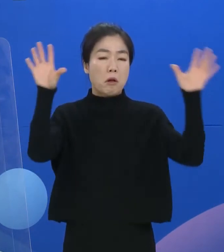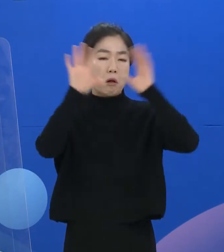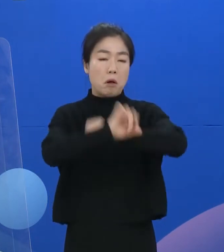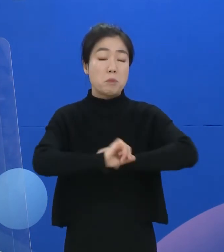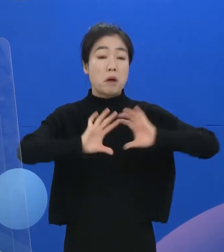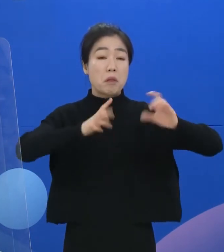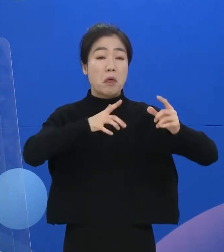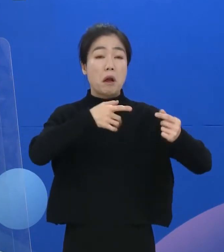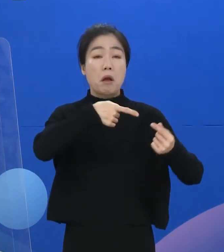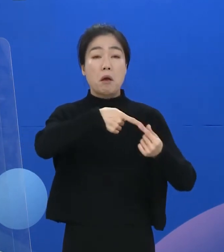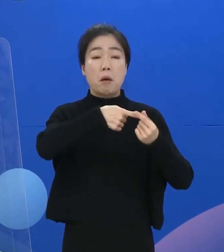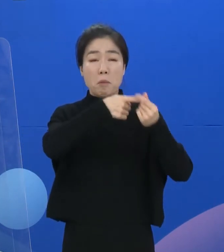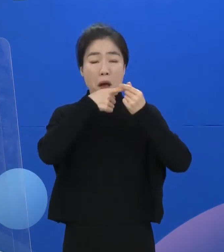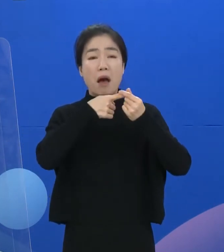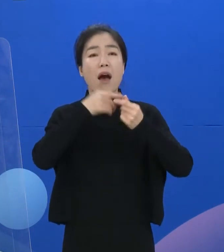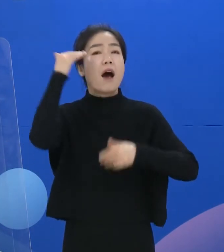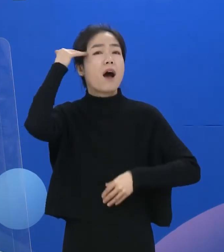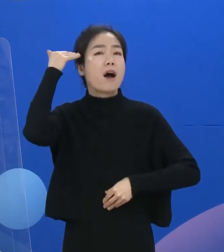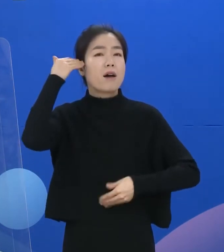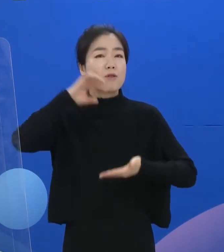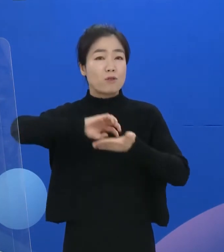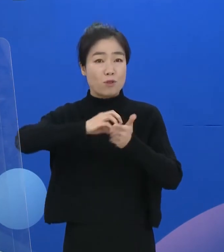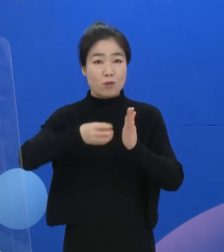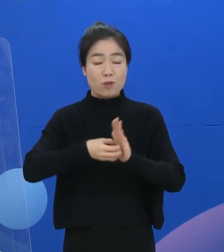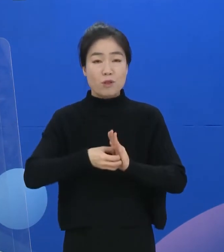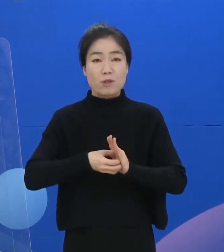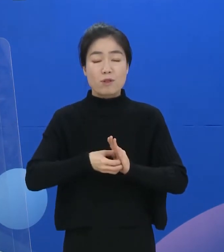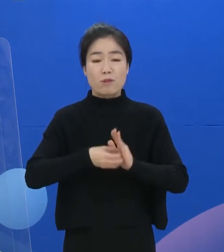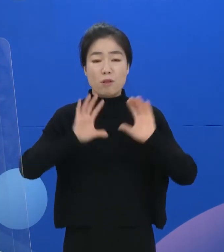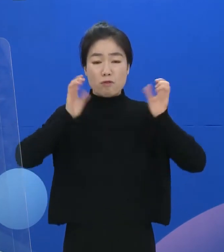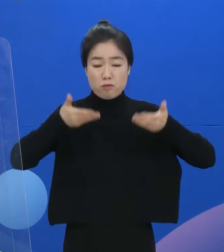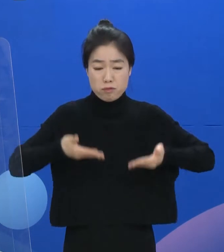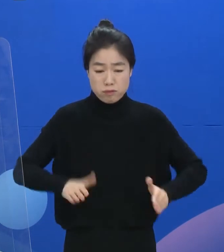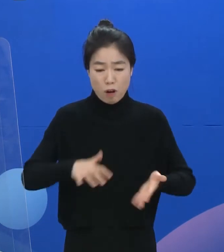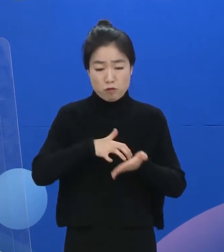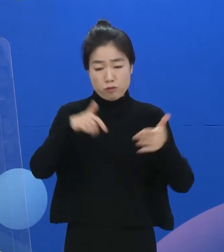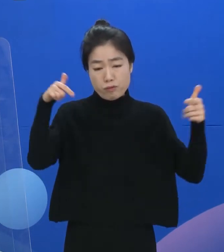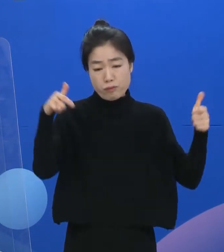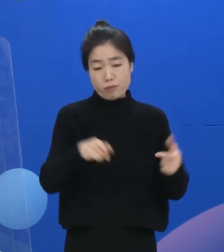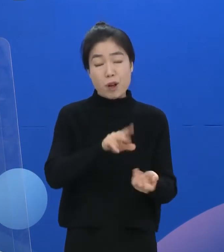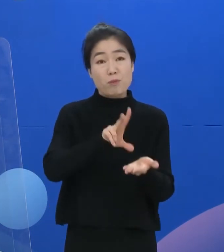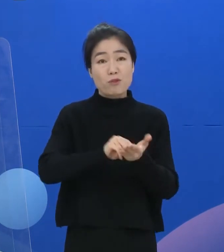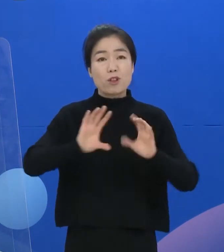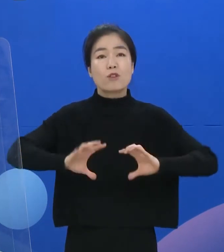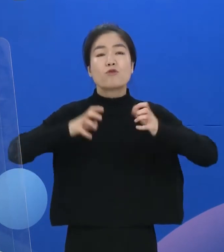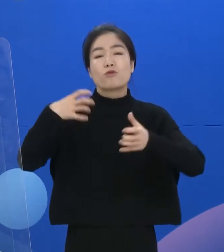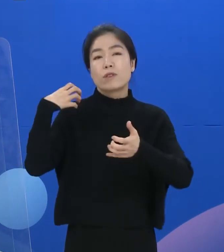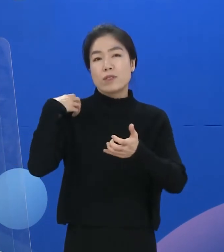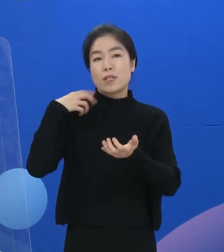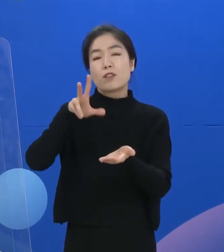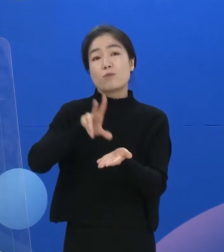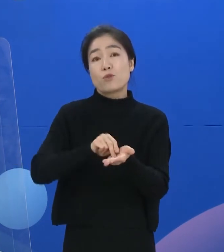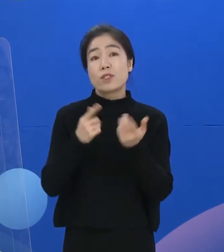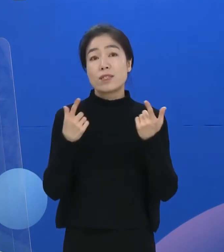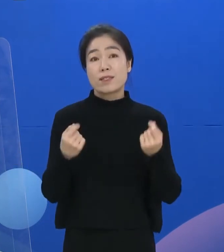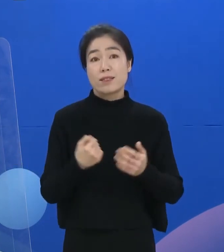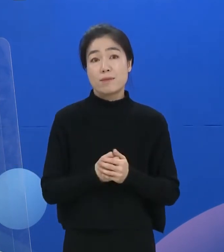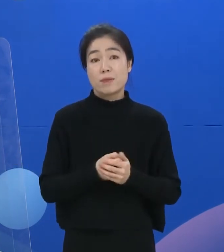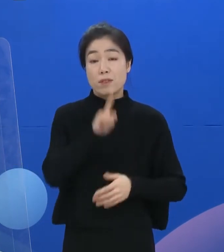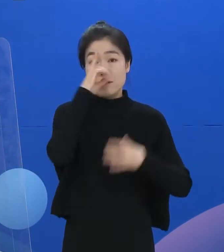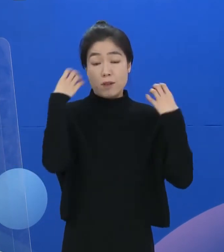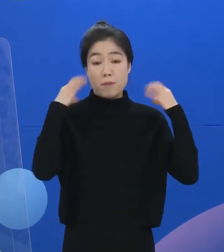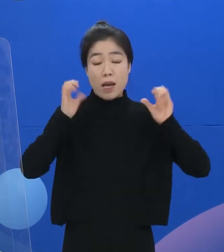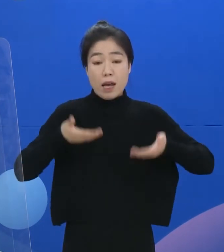내고 있습니다 지구상에서 가장 먼저 사라질 나라로 대한민국이 꼽힐만큼